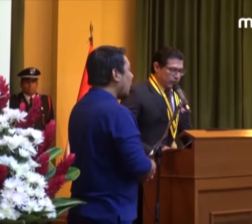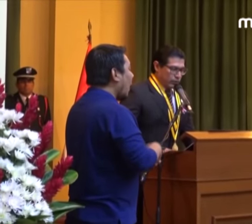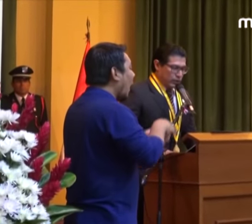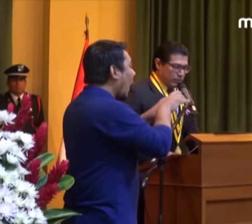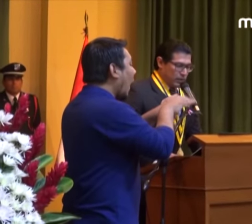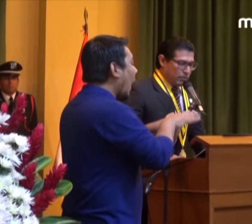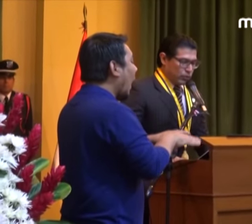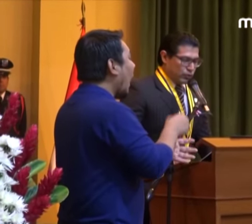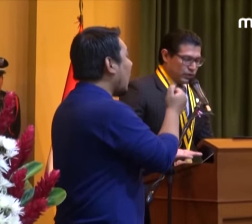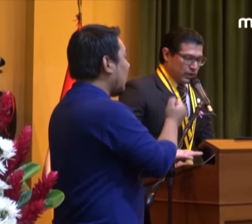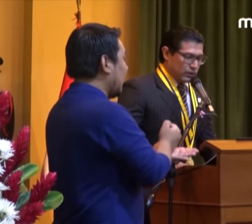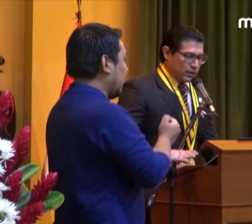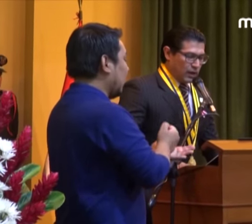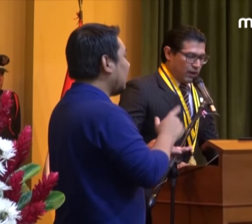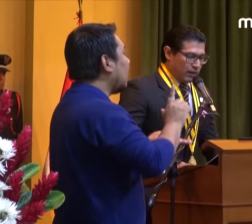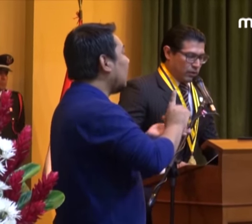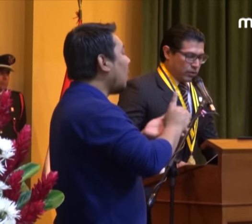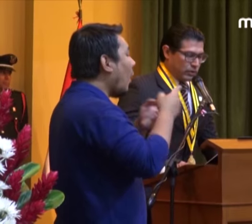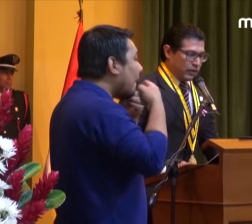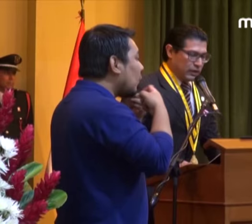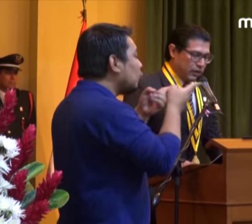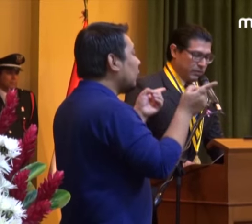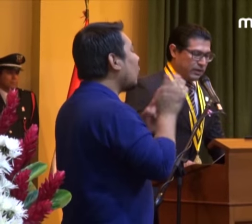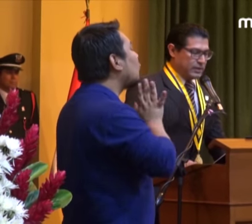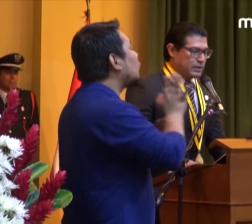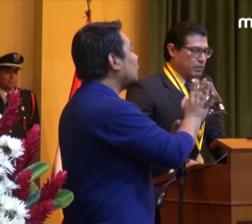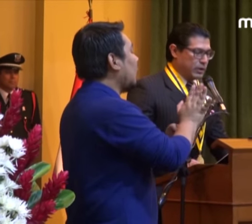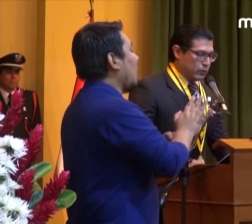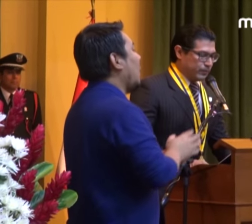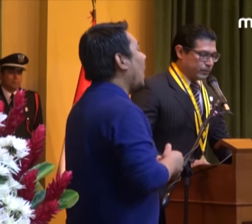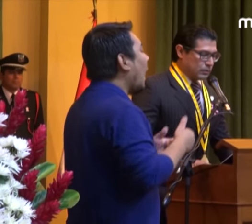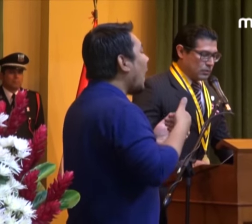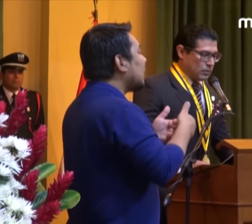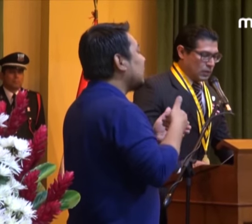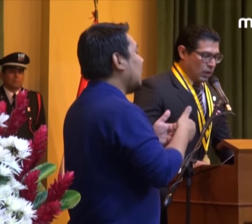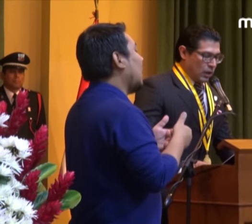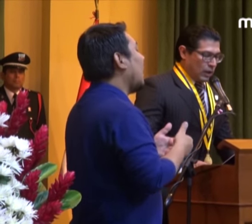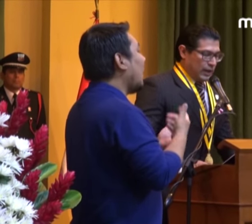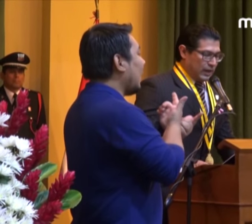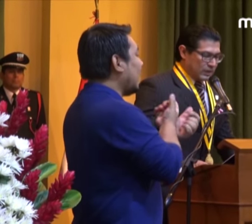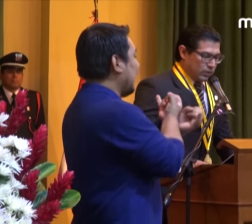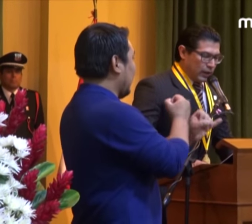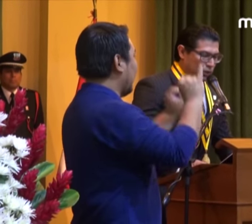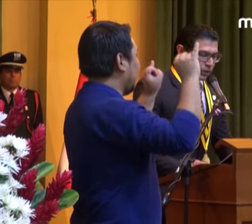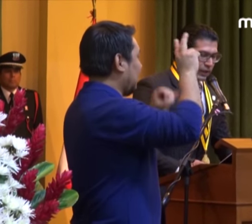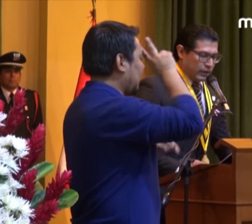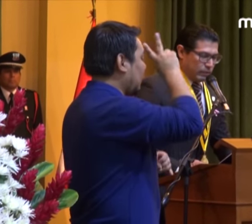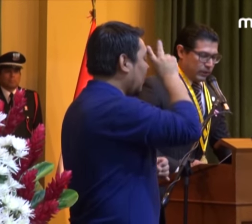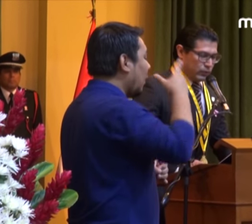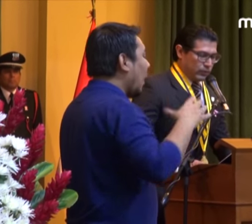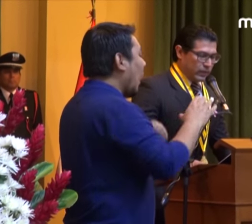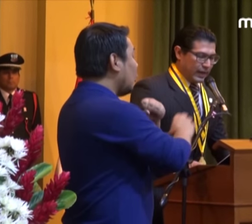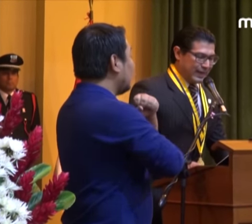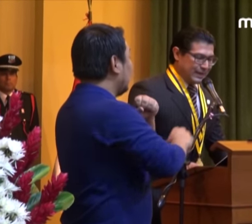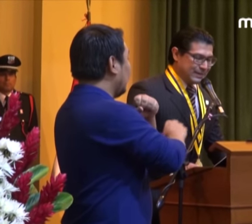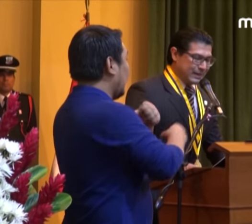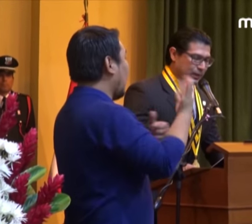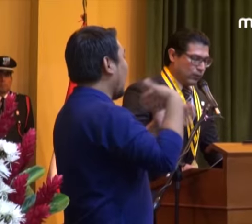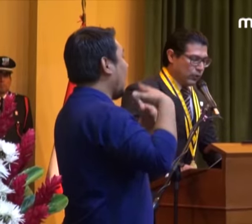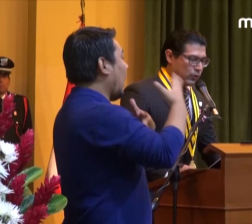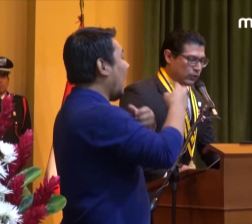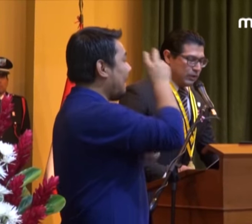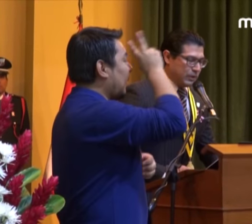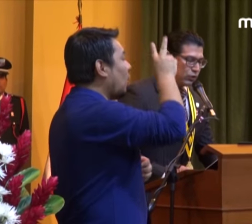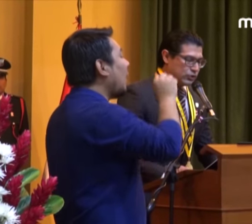del Cabildo de Lima pronunciándose a favor de la independencia de Perú. En la ciudad de los Reyes del Perú, el